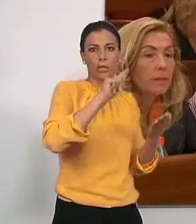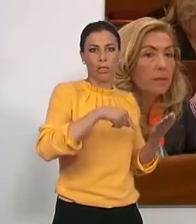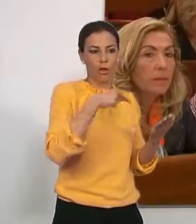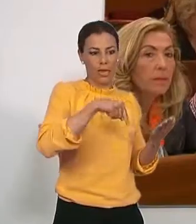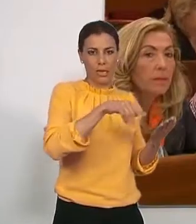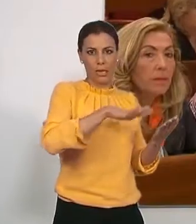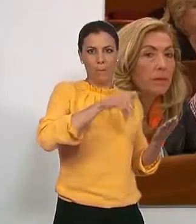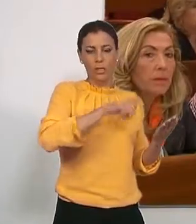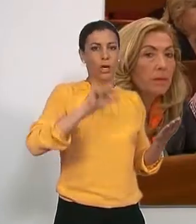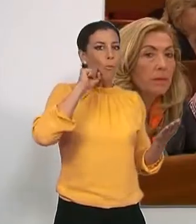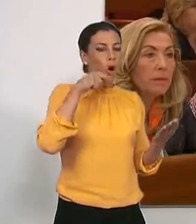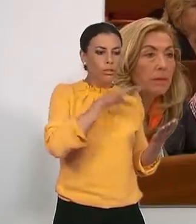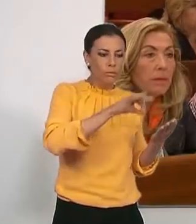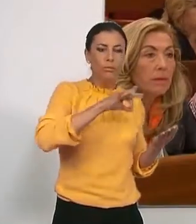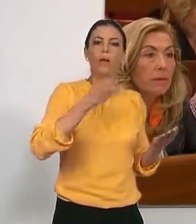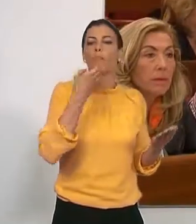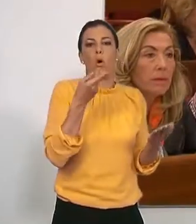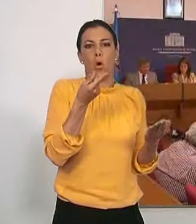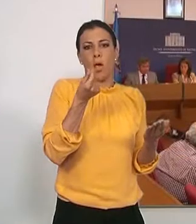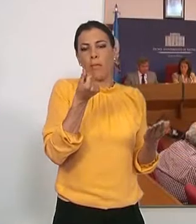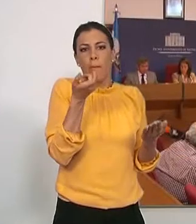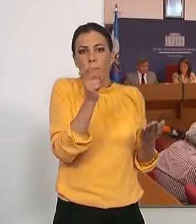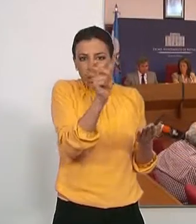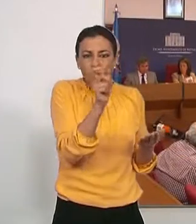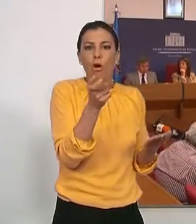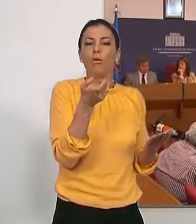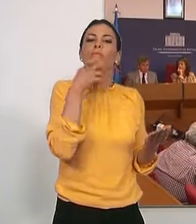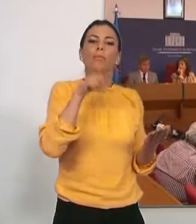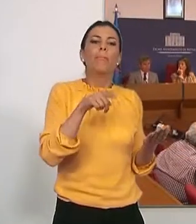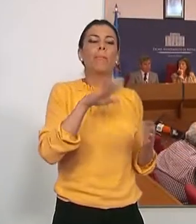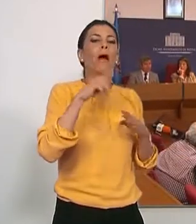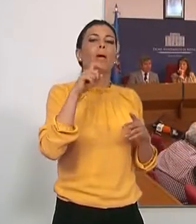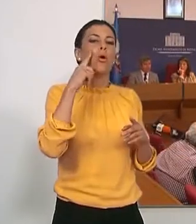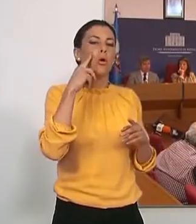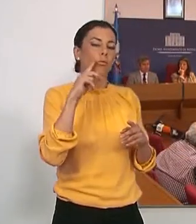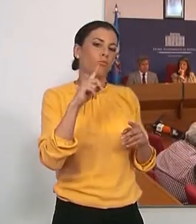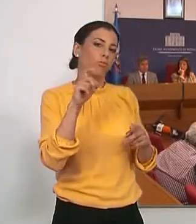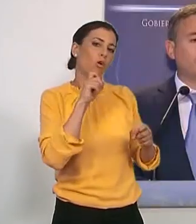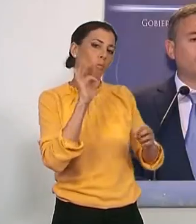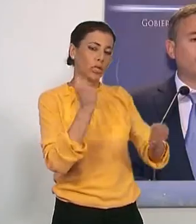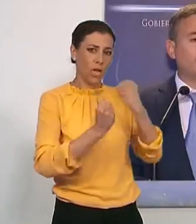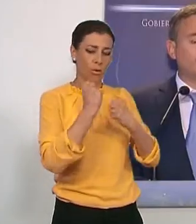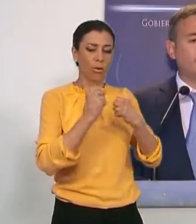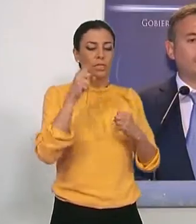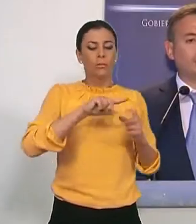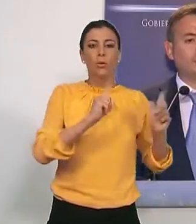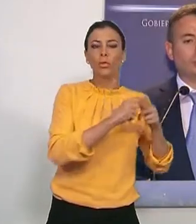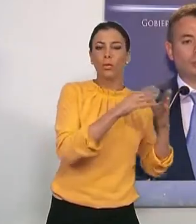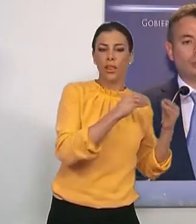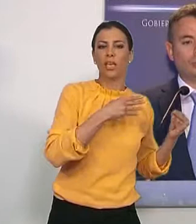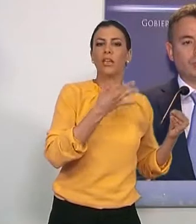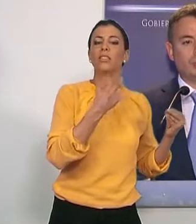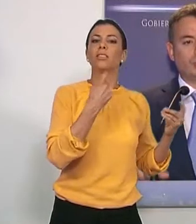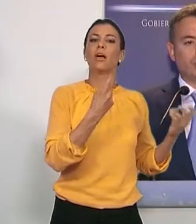quiera contratar el ayuntamiento motrileño lo que posibilitará precios bajos y un consiguiente ahorro también se pedirá que la